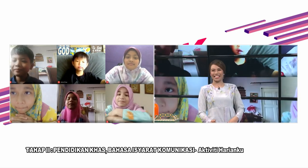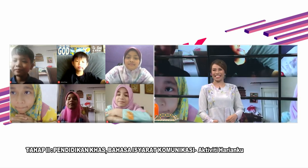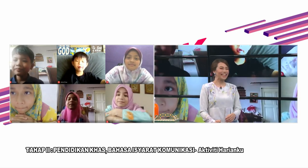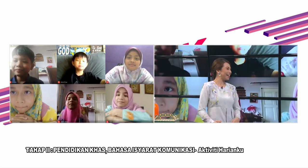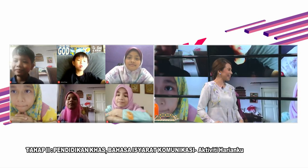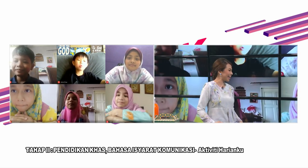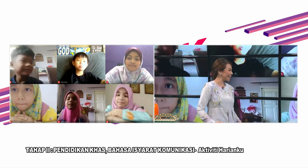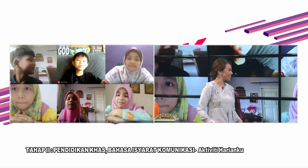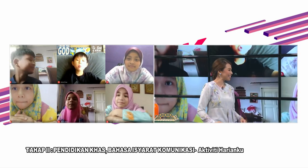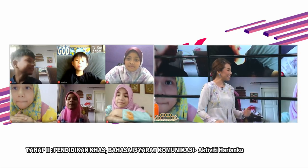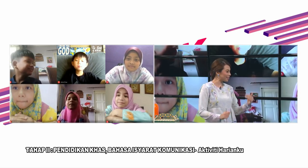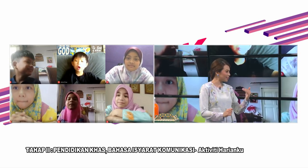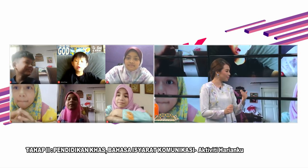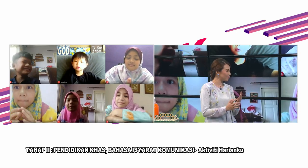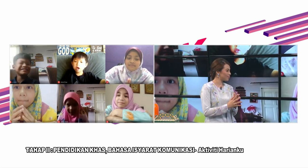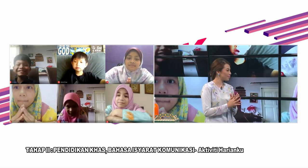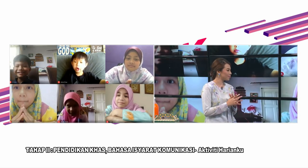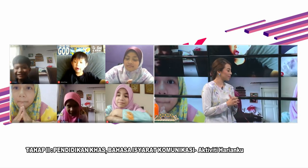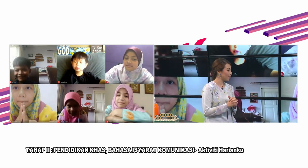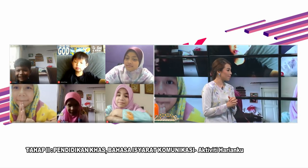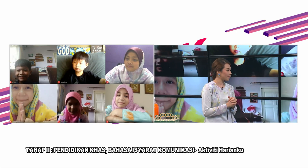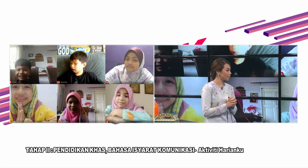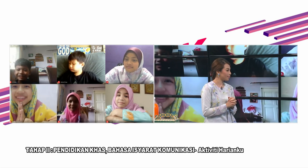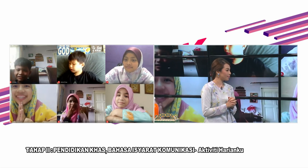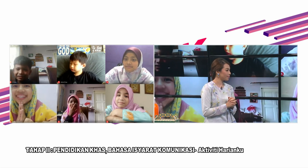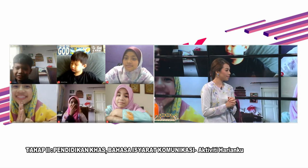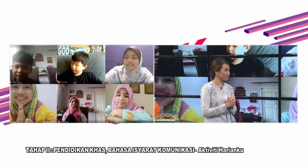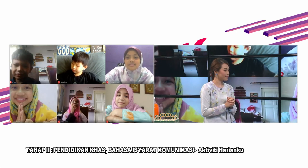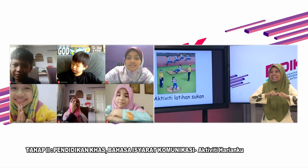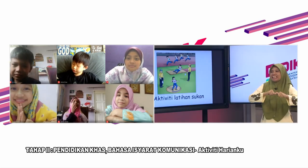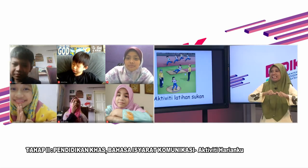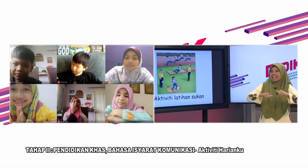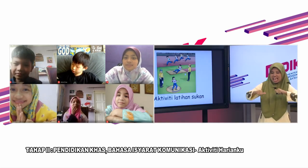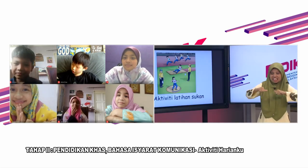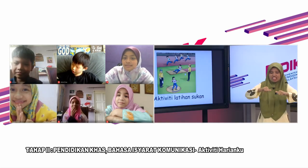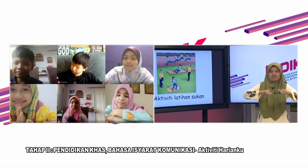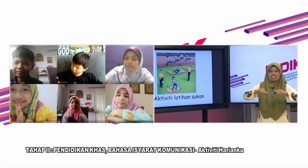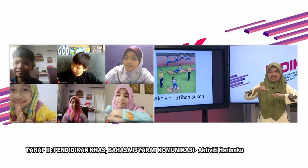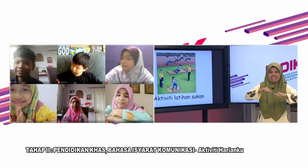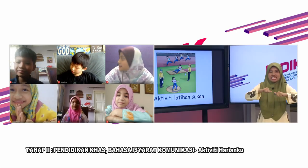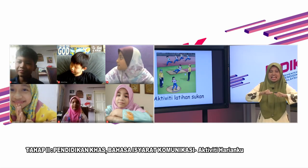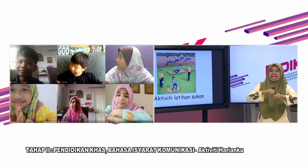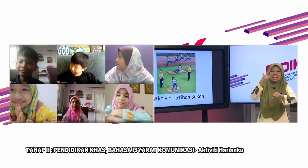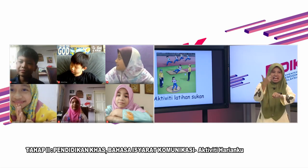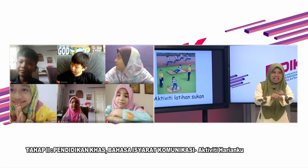Habis. Habislah. Okey. Terus cikgu. Okey. Ini aktiviti. Aktiviti.